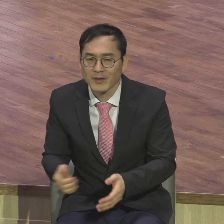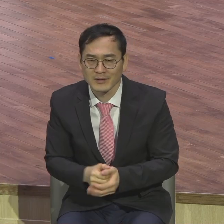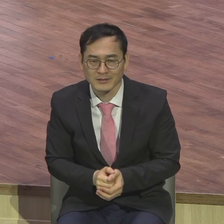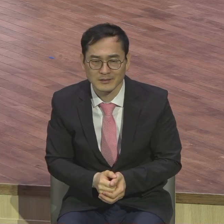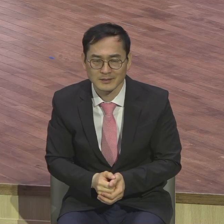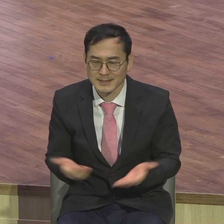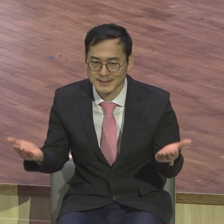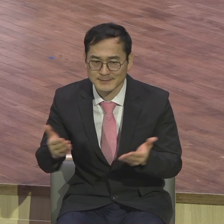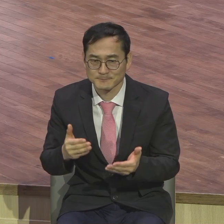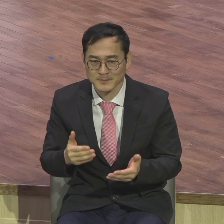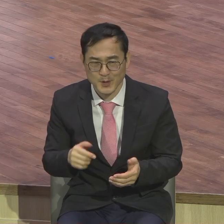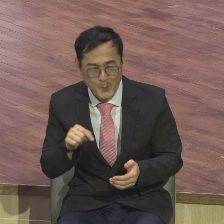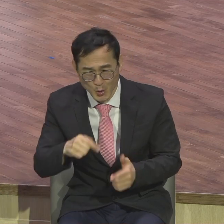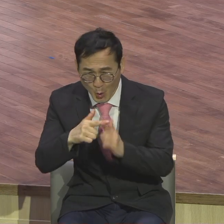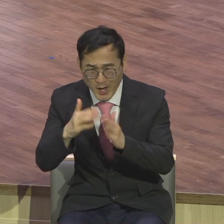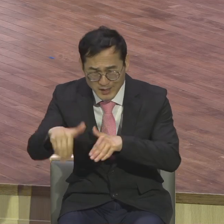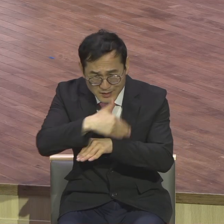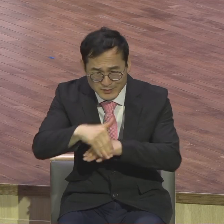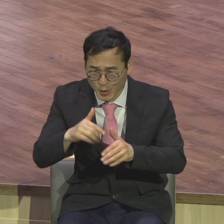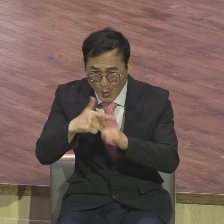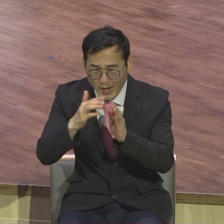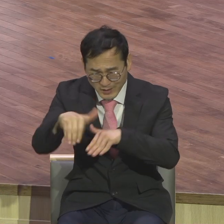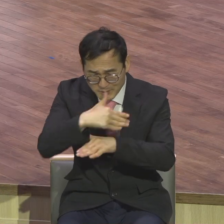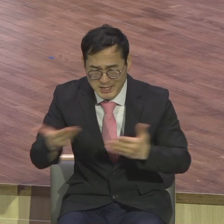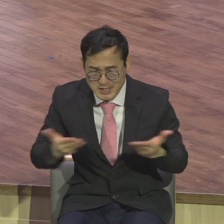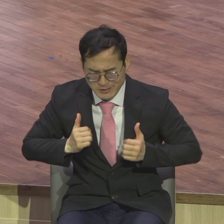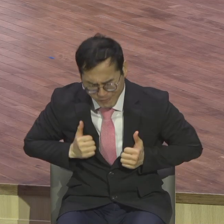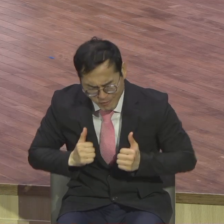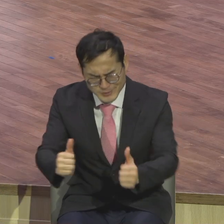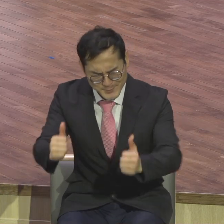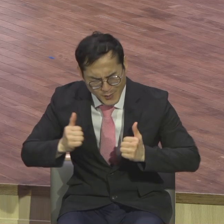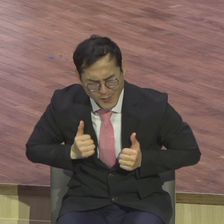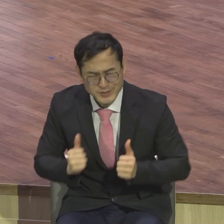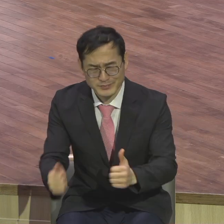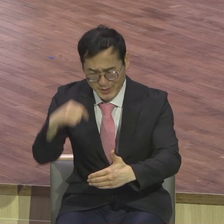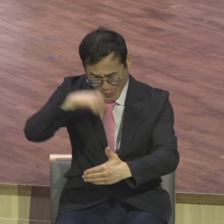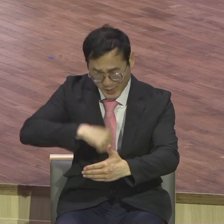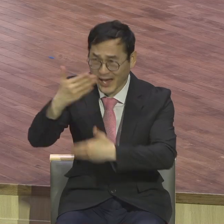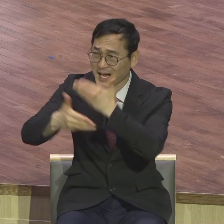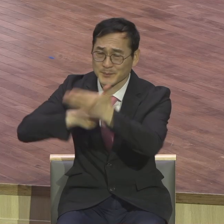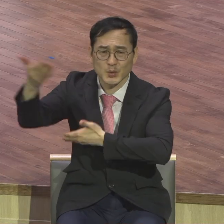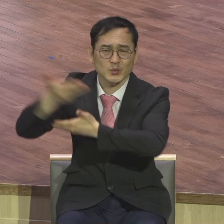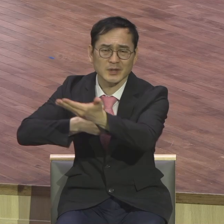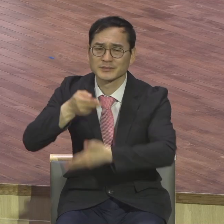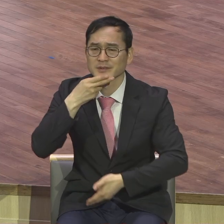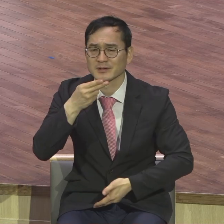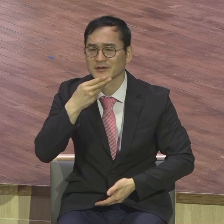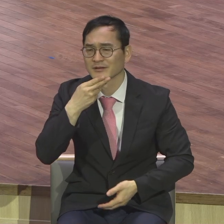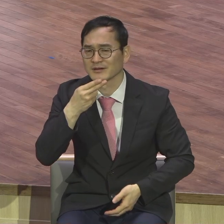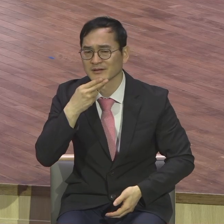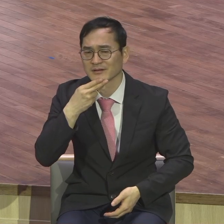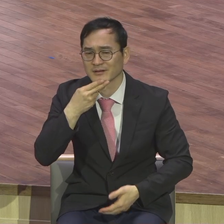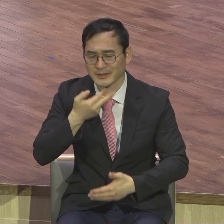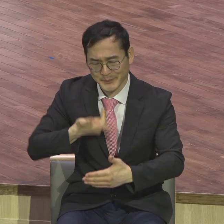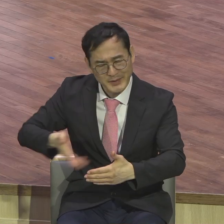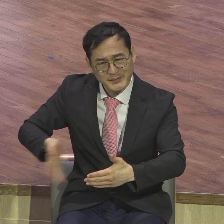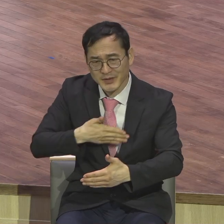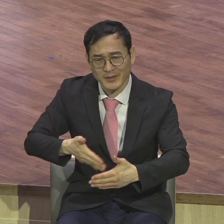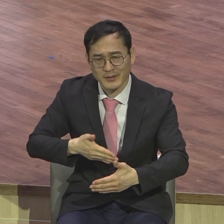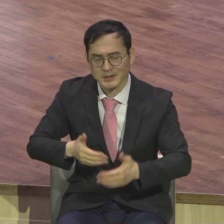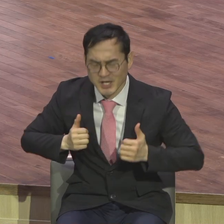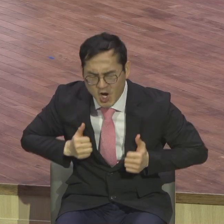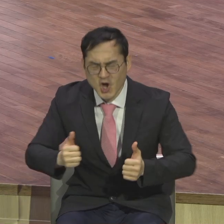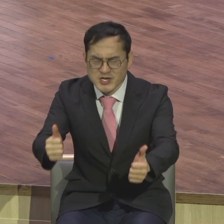일만 내어서 막 뛰어댕겨. 일은 열심히 해. 뻥이야. 하나님과 교제가 없어. 에너지가 없으니까 어느 정도 하다가